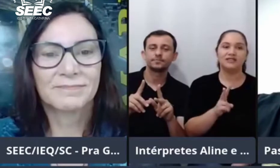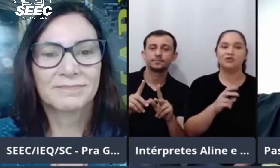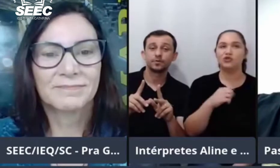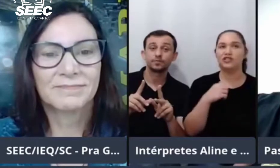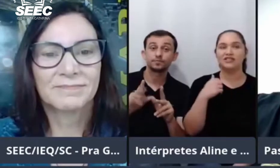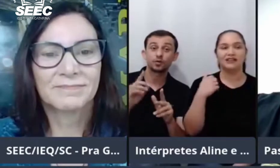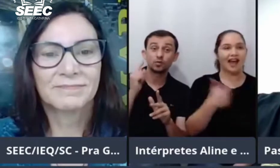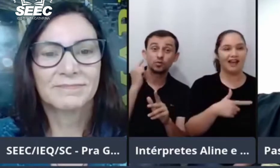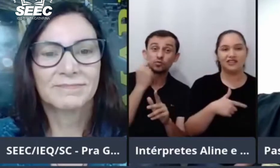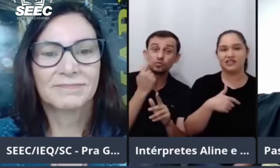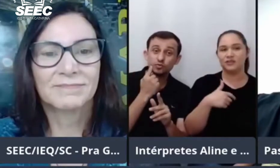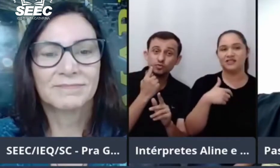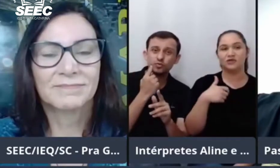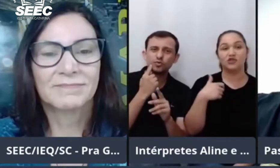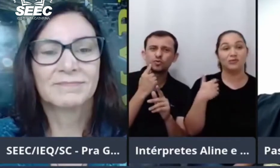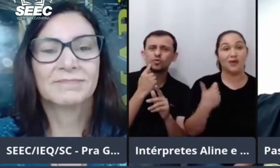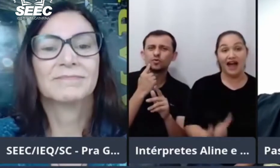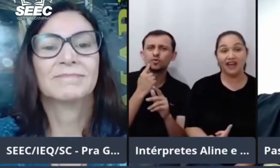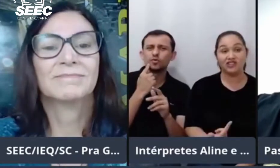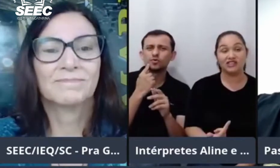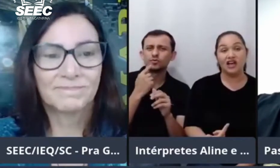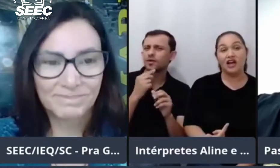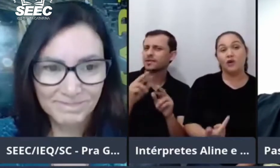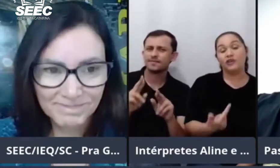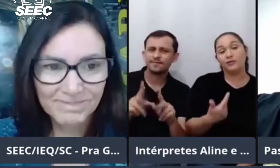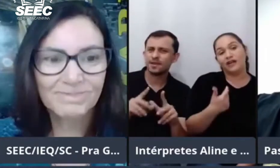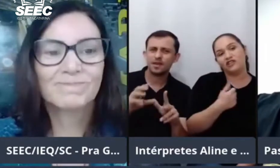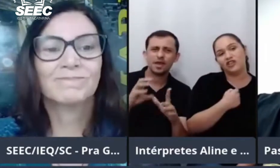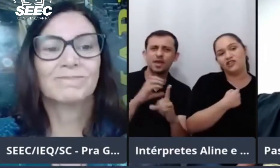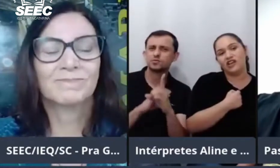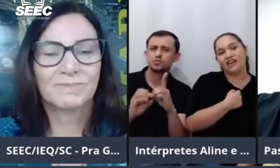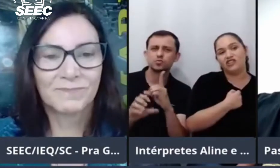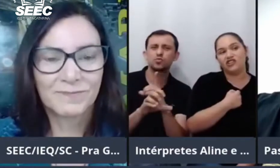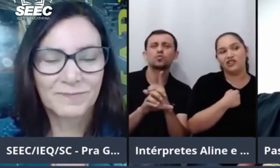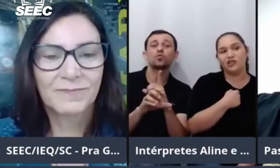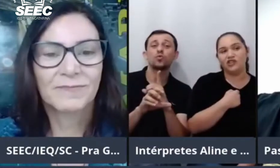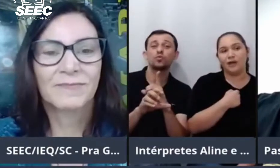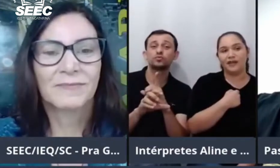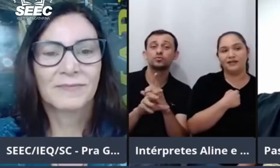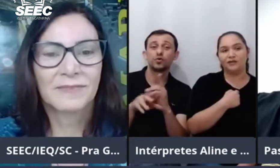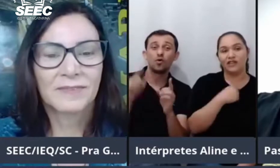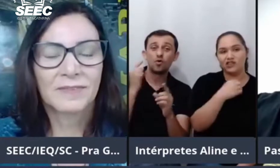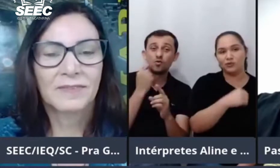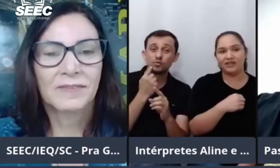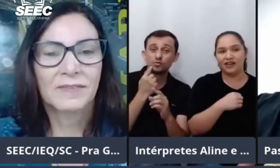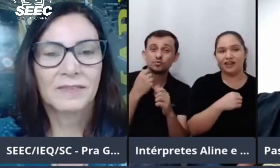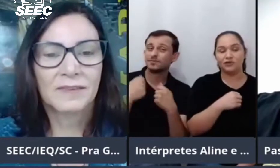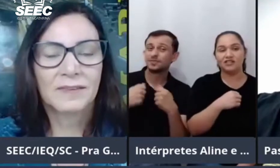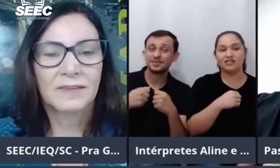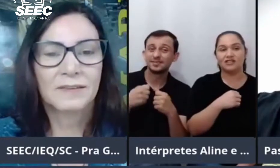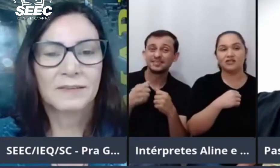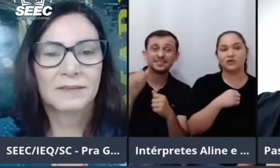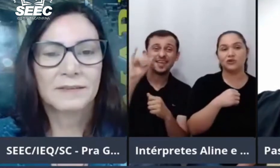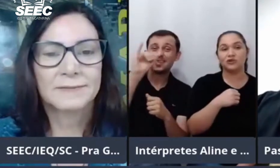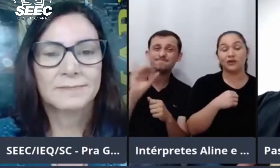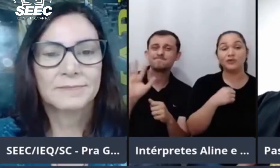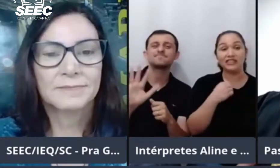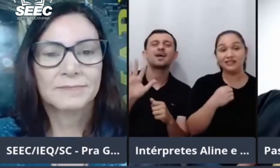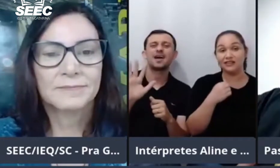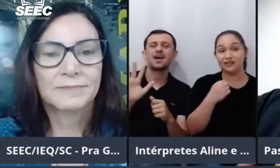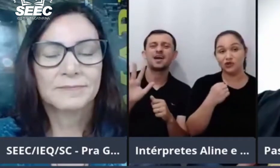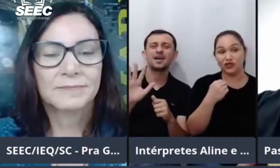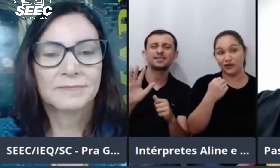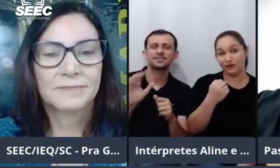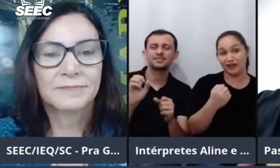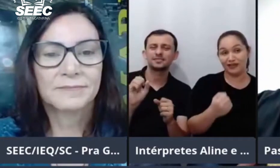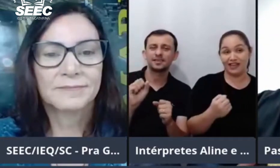eles precisam de slide, eles precisam de imagens, o que para a gente também já aprendeu desde pequeno, muitas vezes o surdo está com